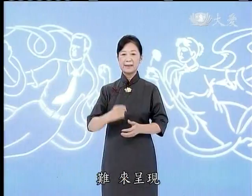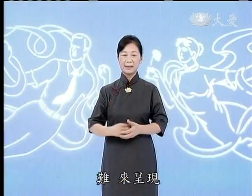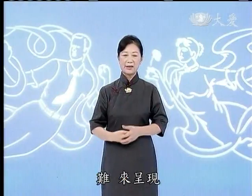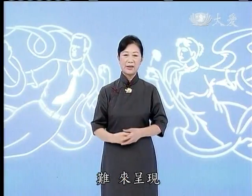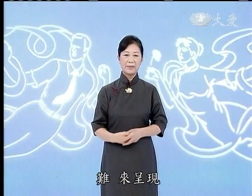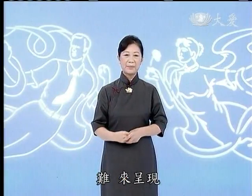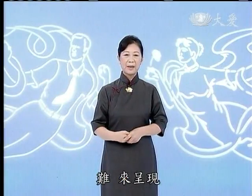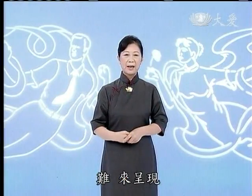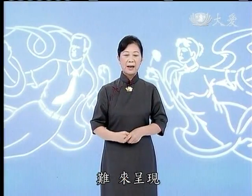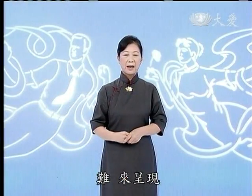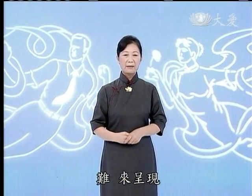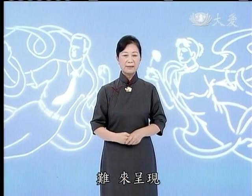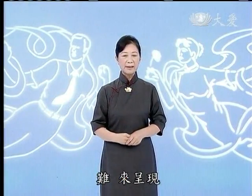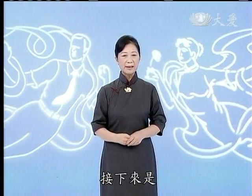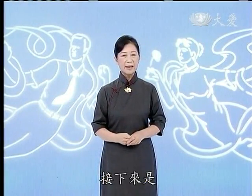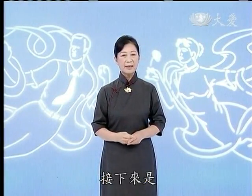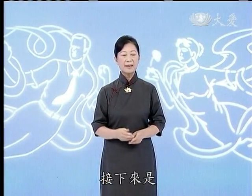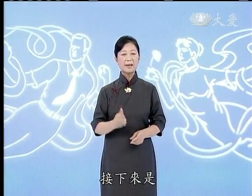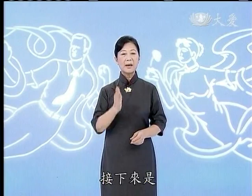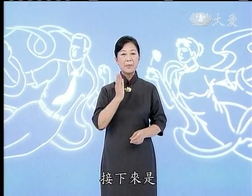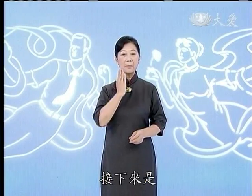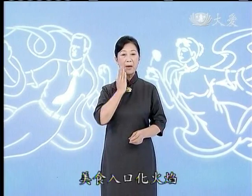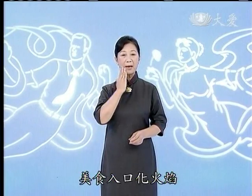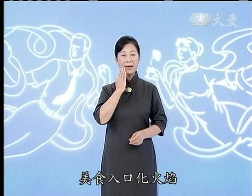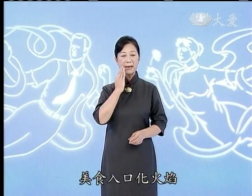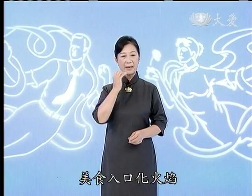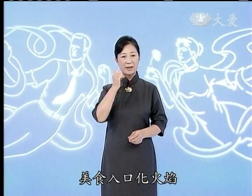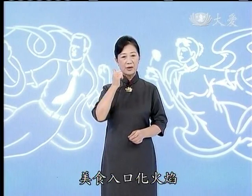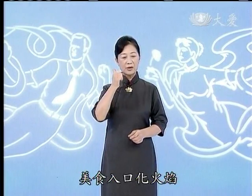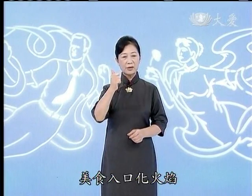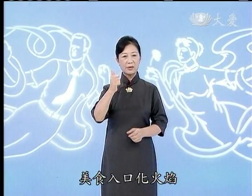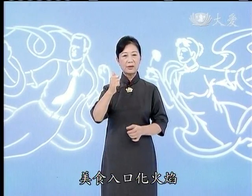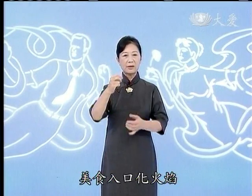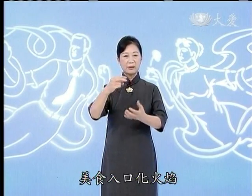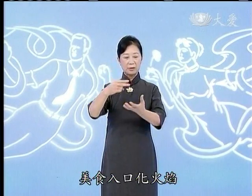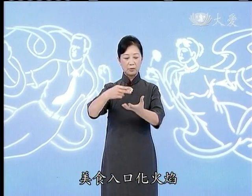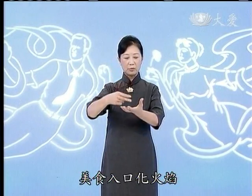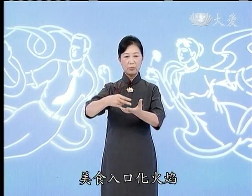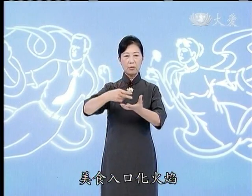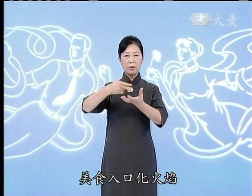呈现。好，接下来是美食入口